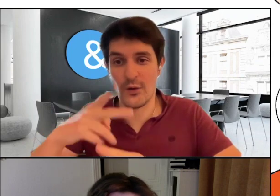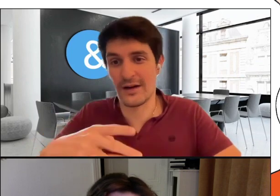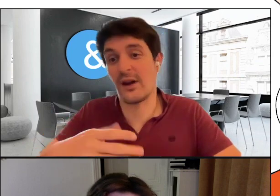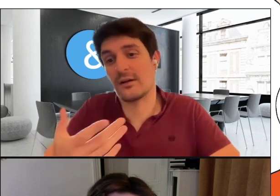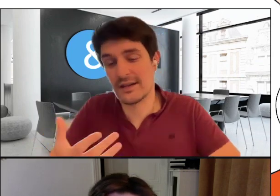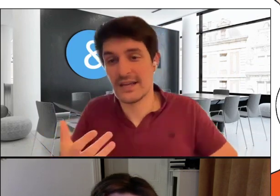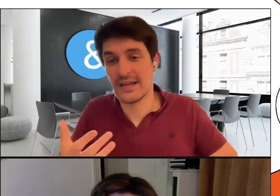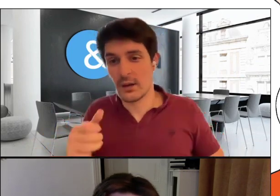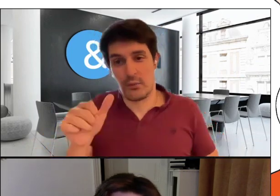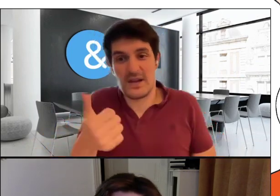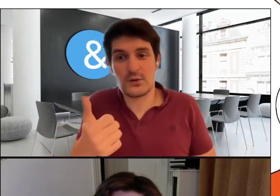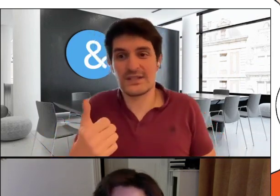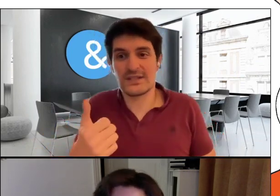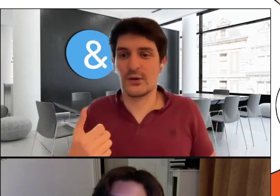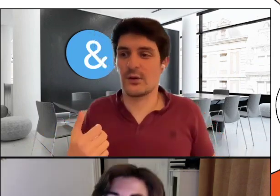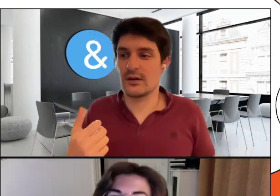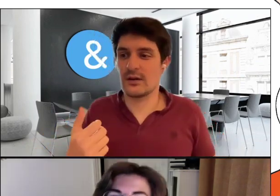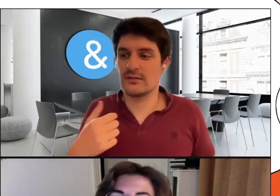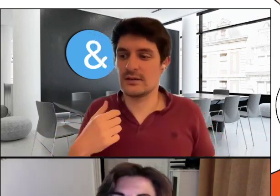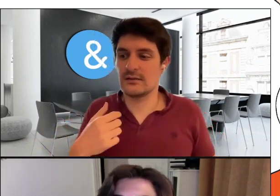Alors, première chose, c'est que